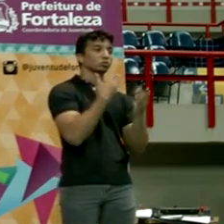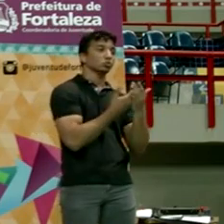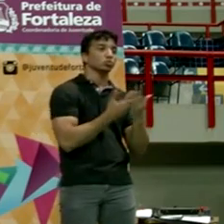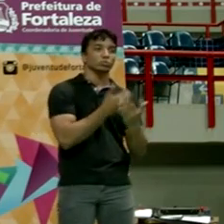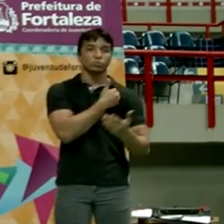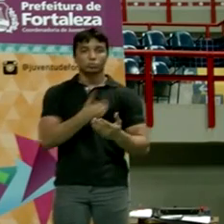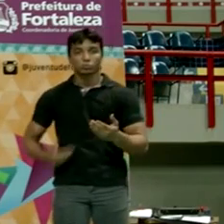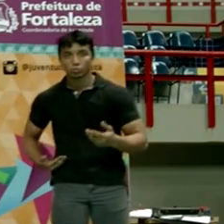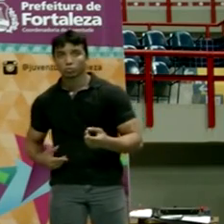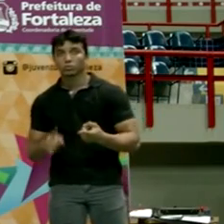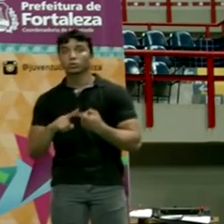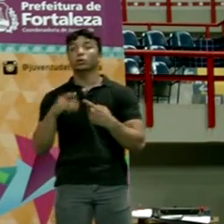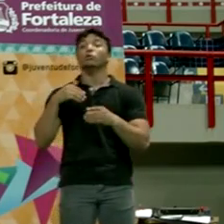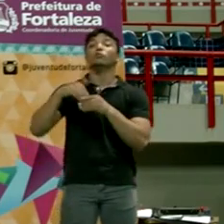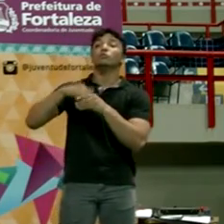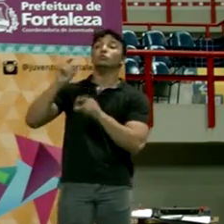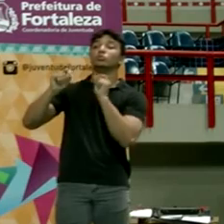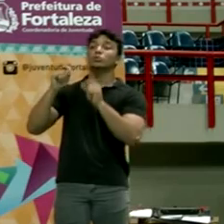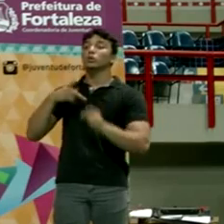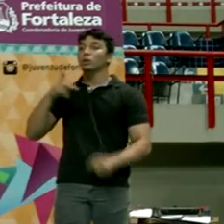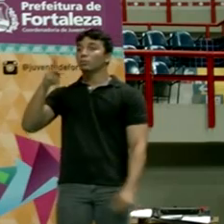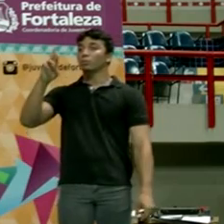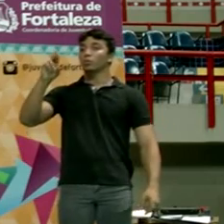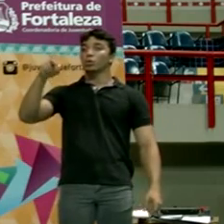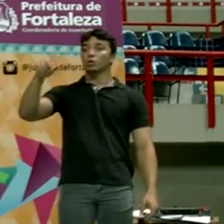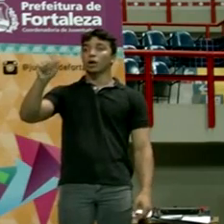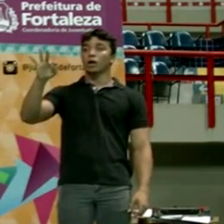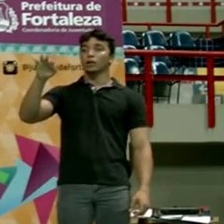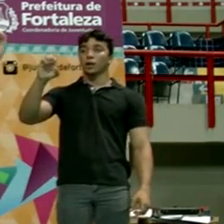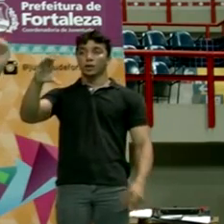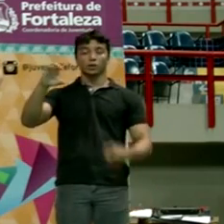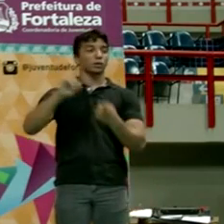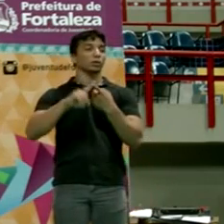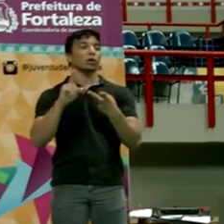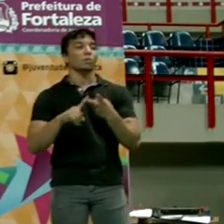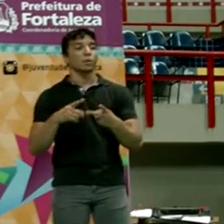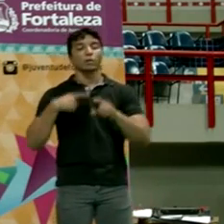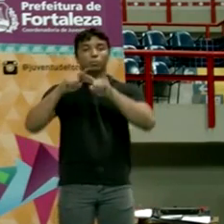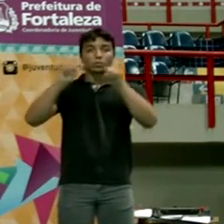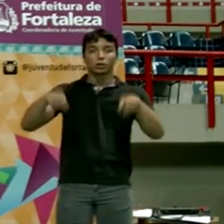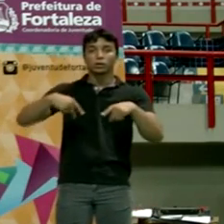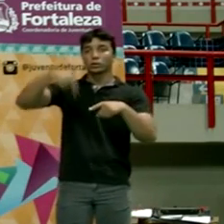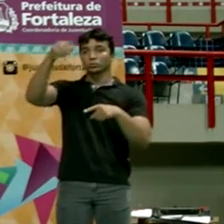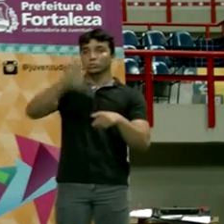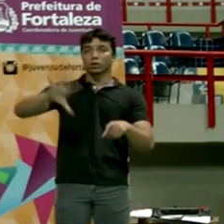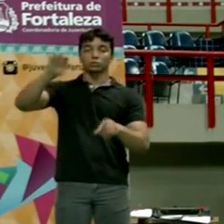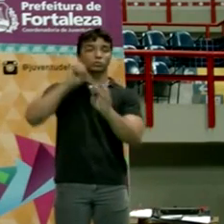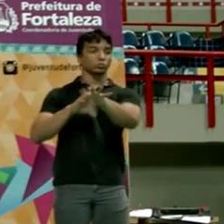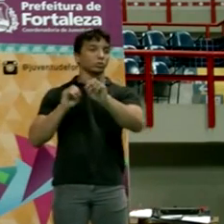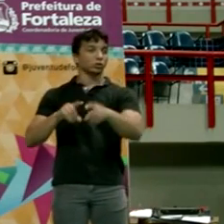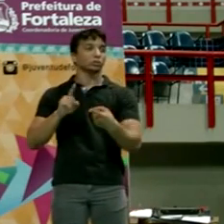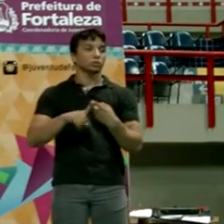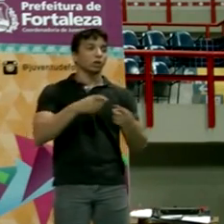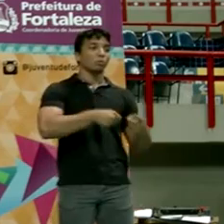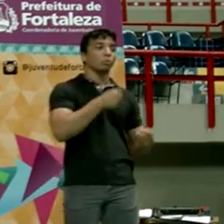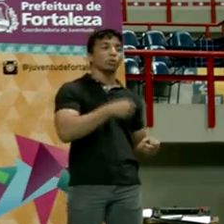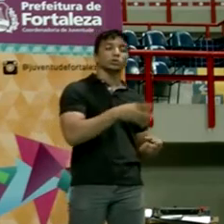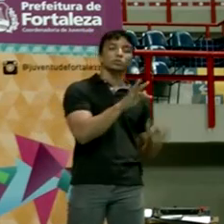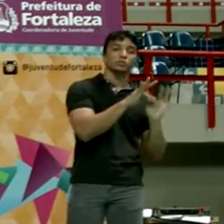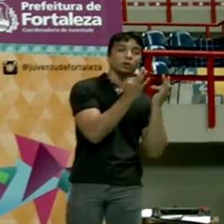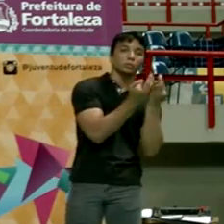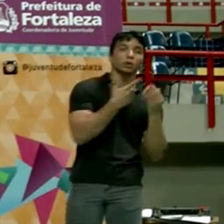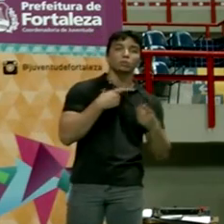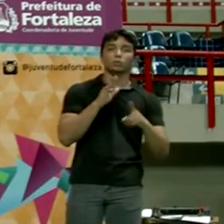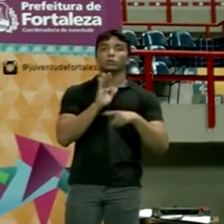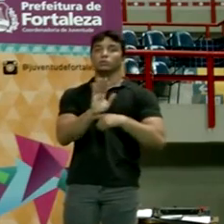estudantes da escola pública. Eu votei no Pronatec, no Plano Nacional de Educação. O Bolsa Família hoje